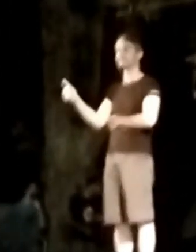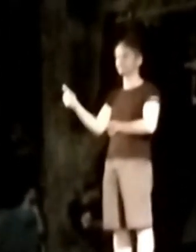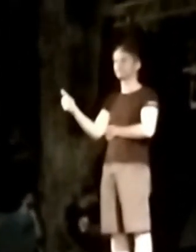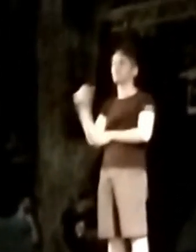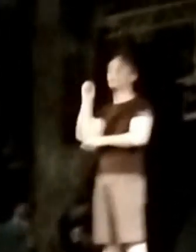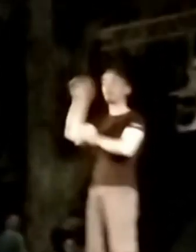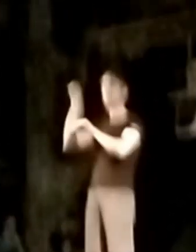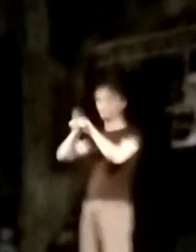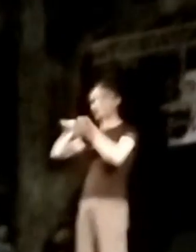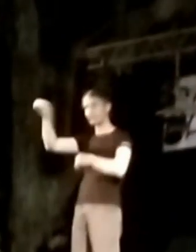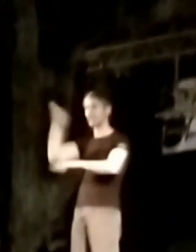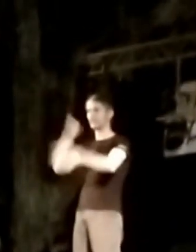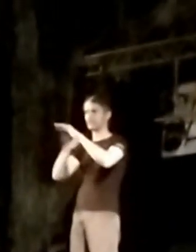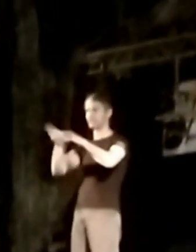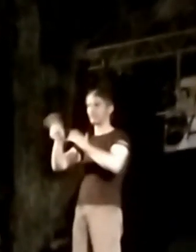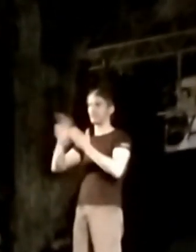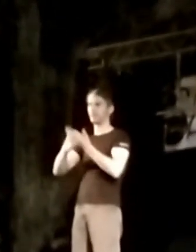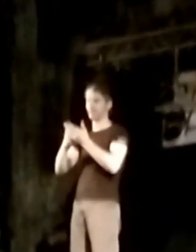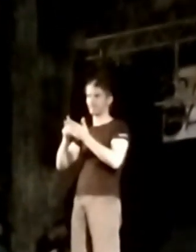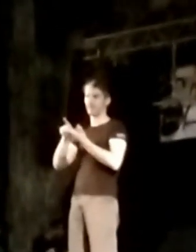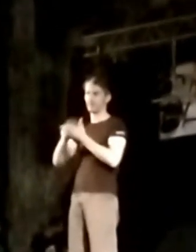uns pregons més accessibles.